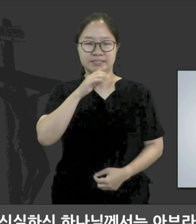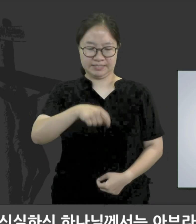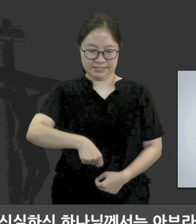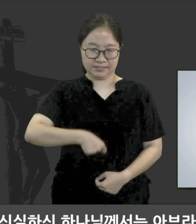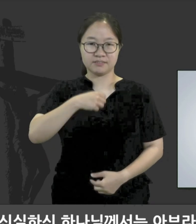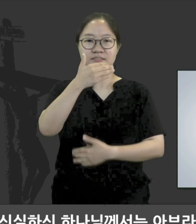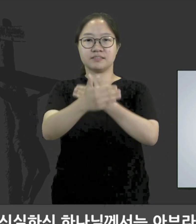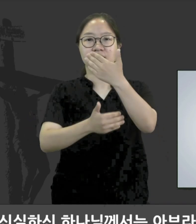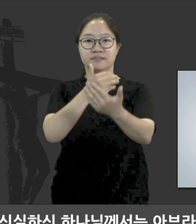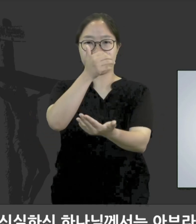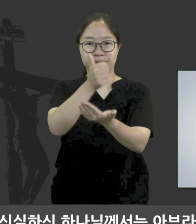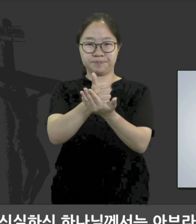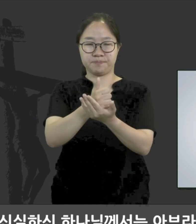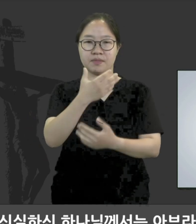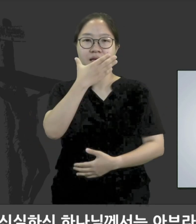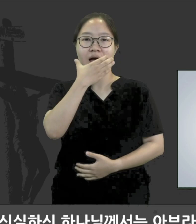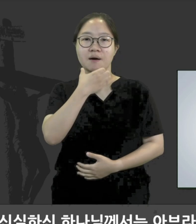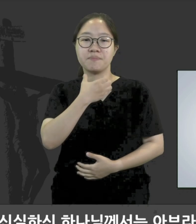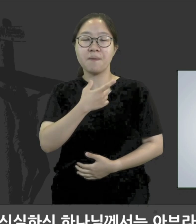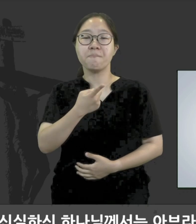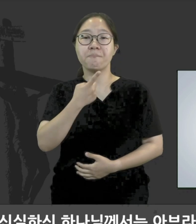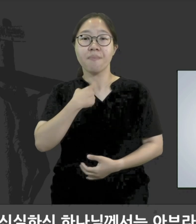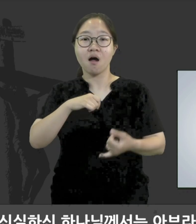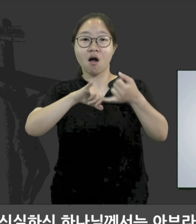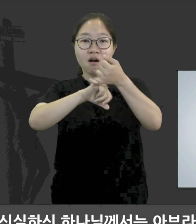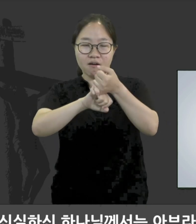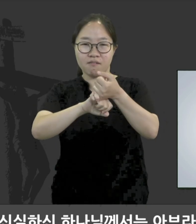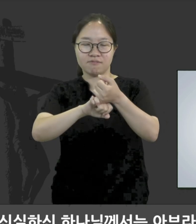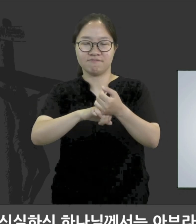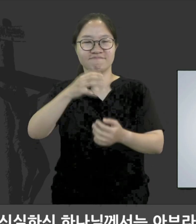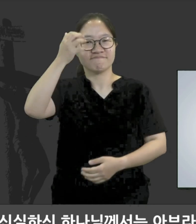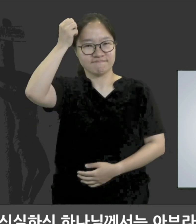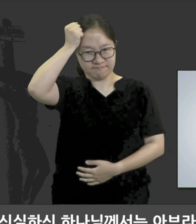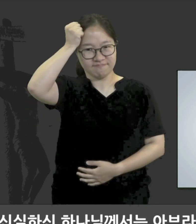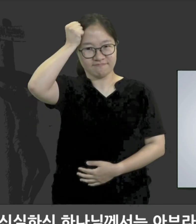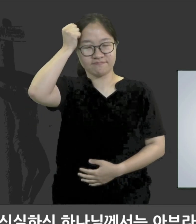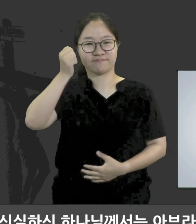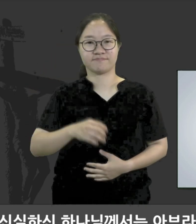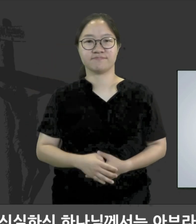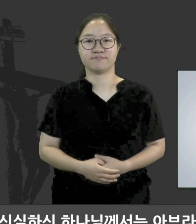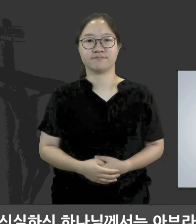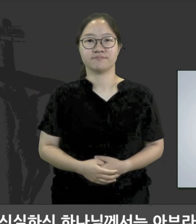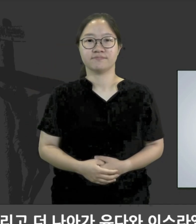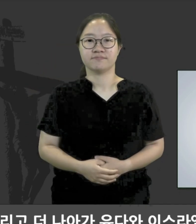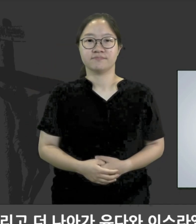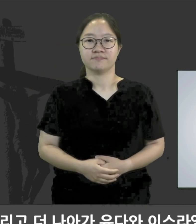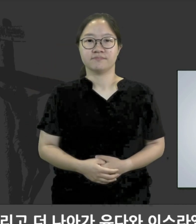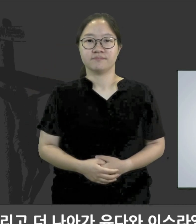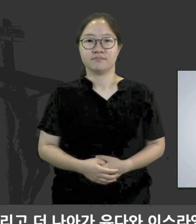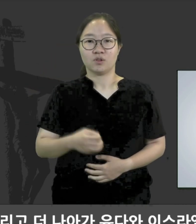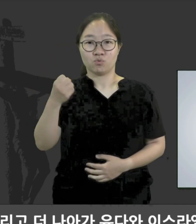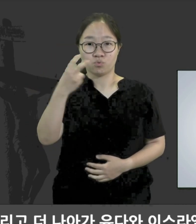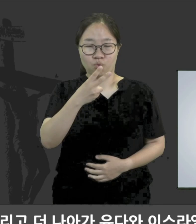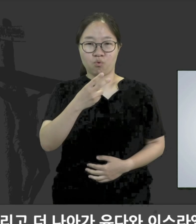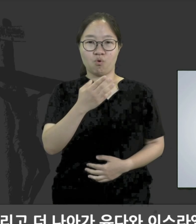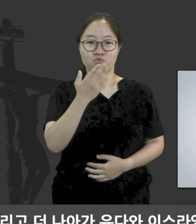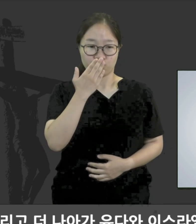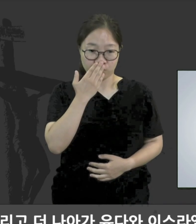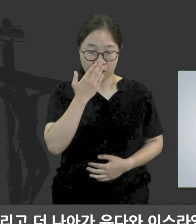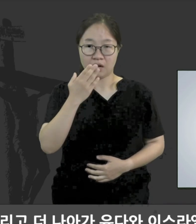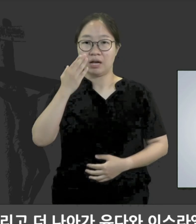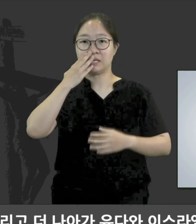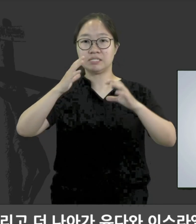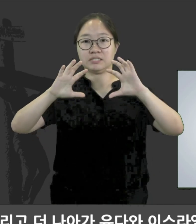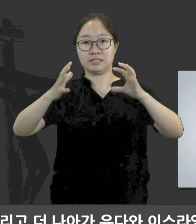신실하신 하나님께서는 아브라함에게 하셨던 약속을 여전히 기억하고 계신 것이죠. 그리고 더 나아가